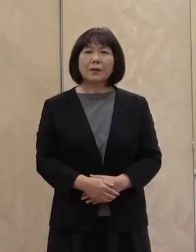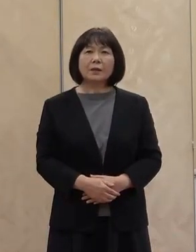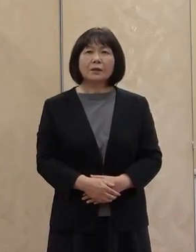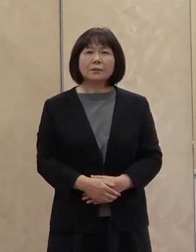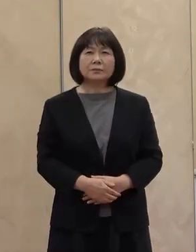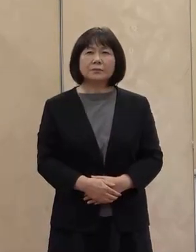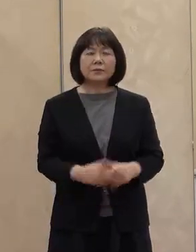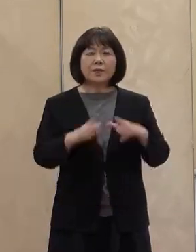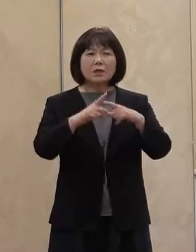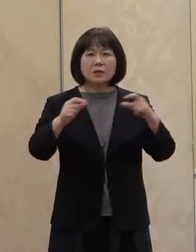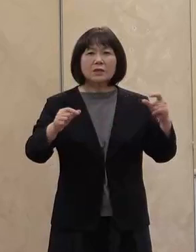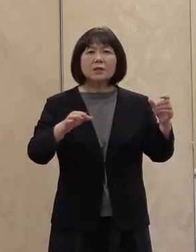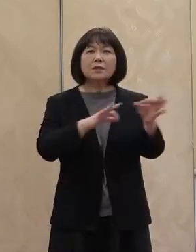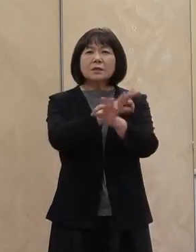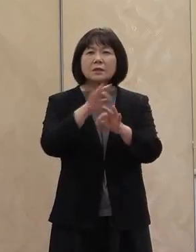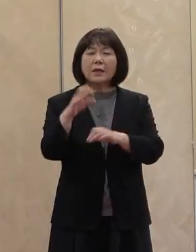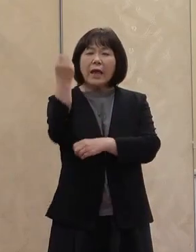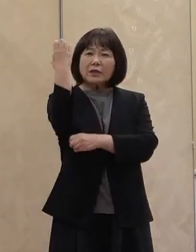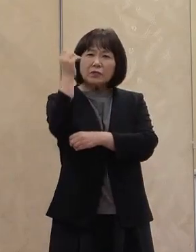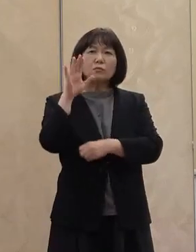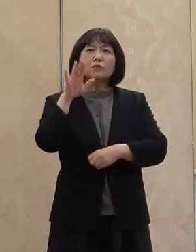日経新聞の奥山です。